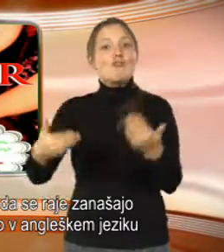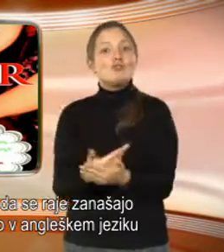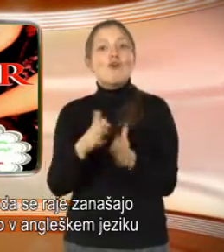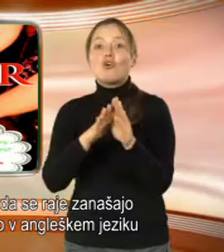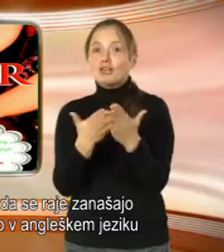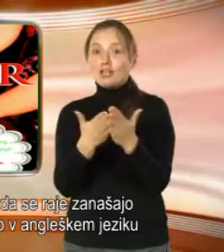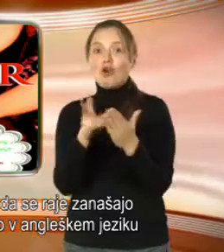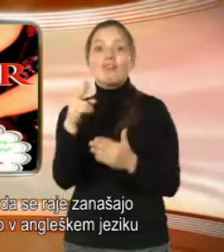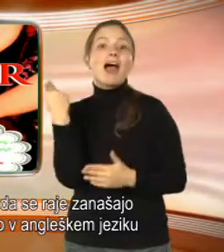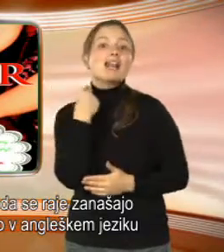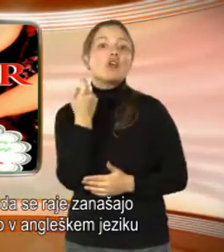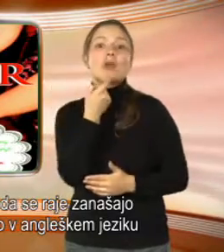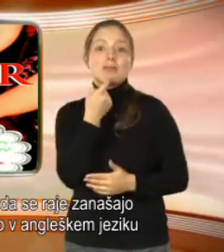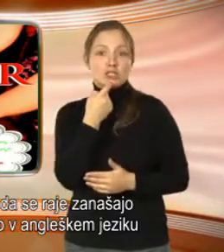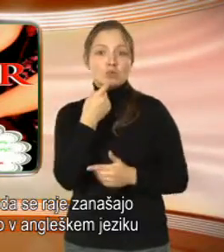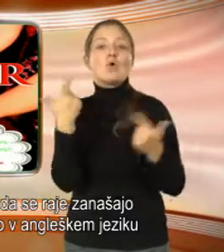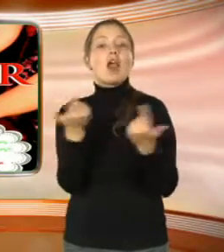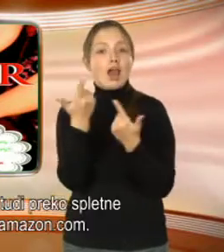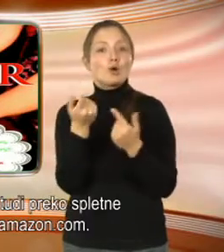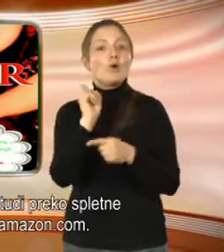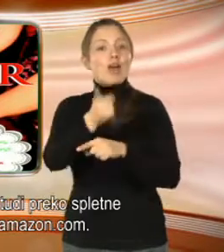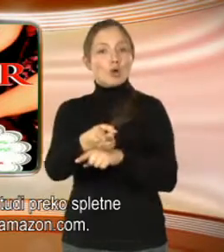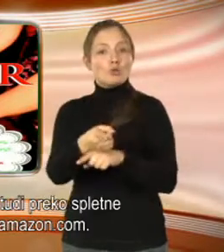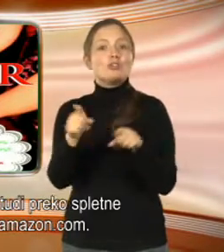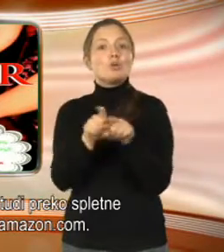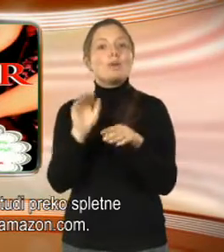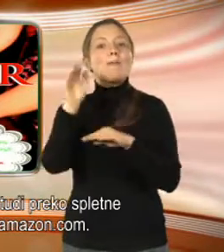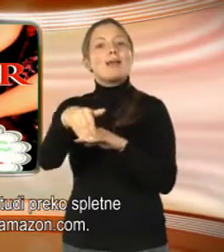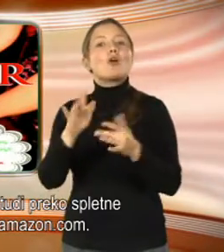Novo knjigo v angleškem jeziku lahko naročite tudi preko spletne knjigarne.